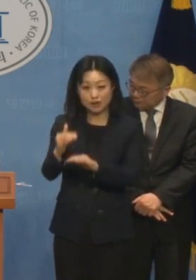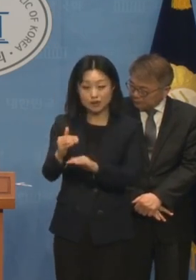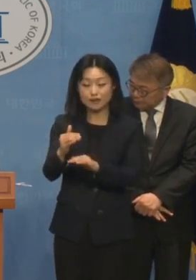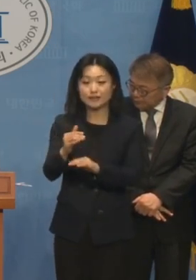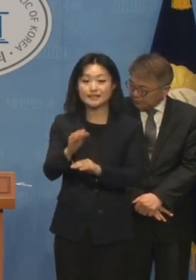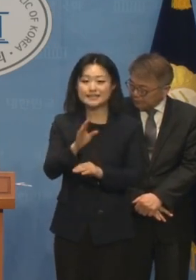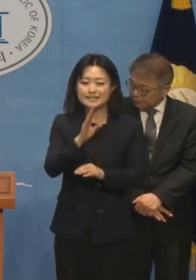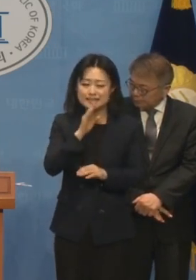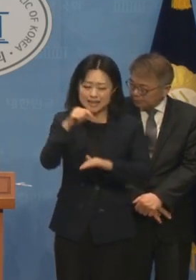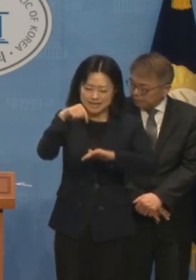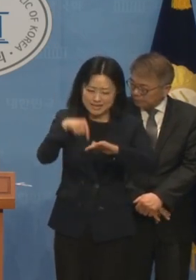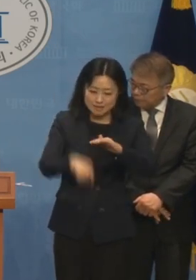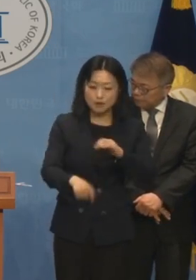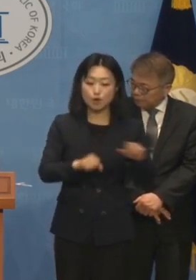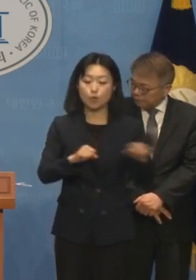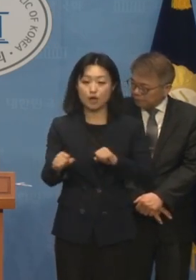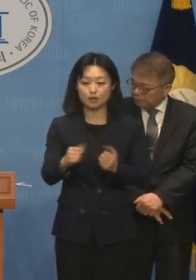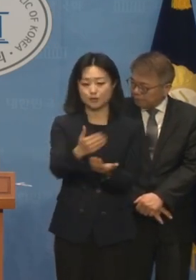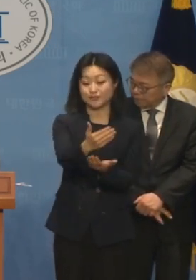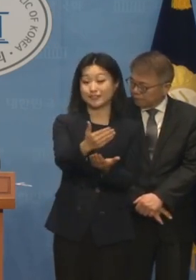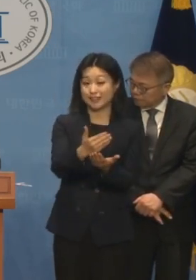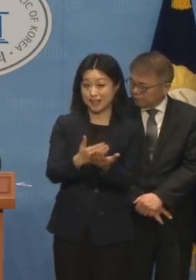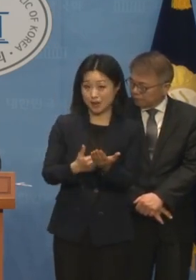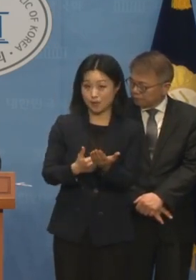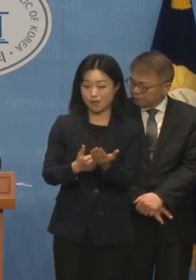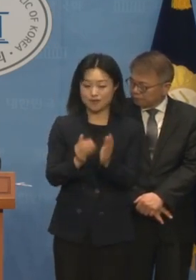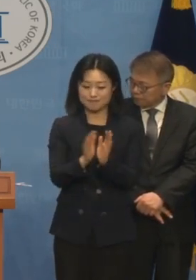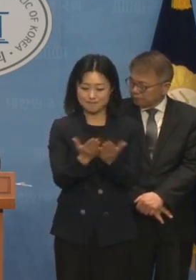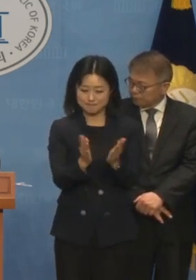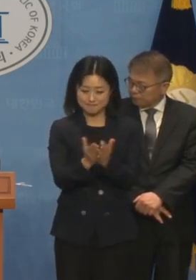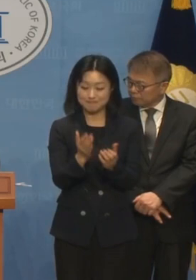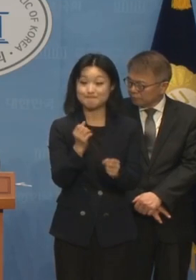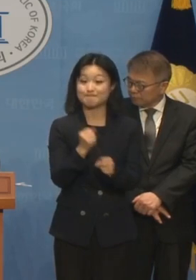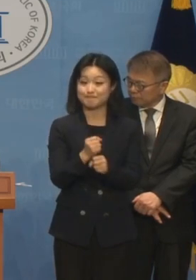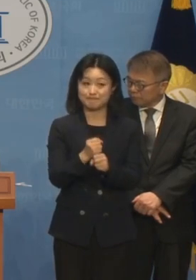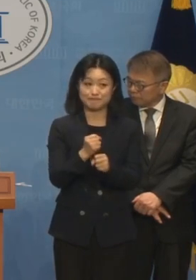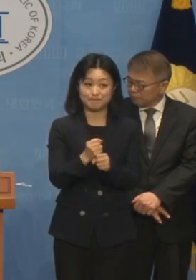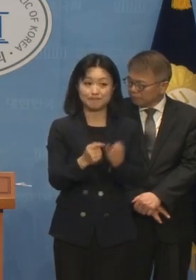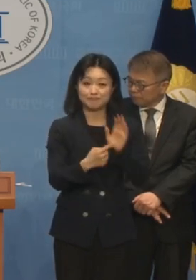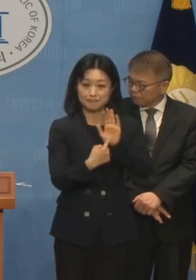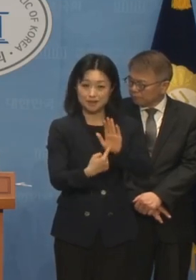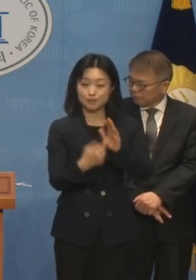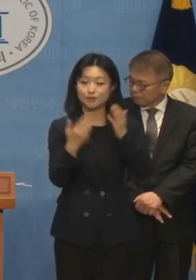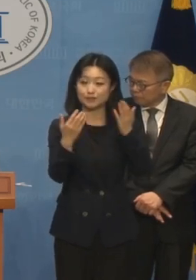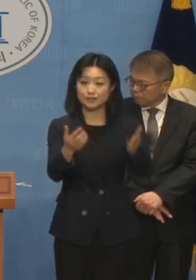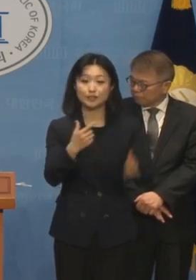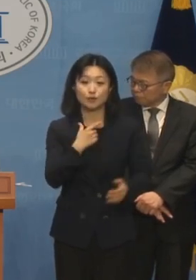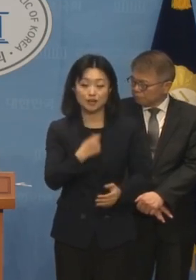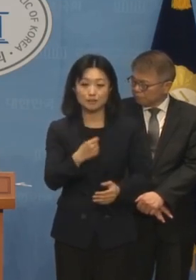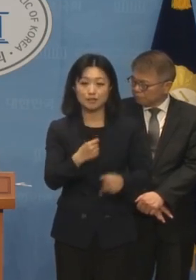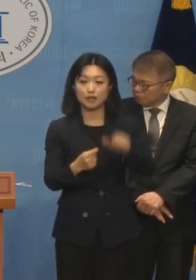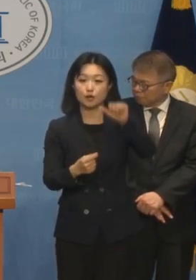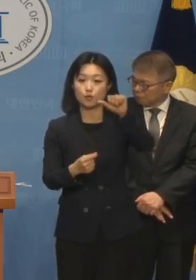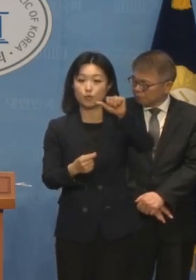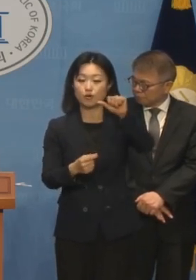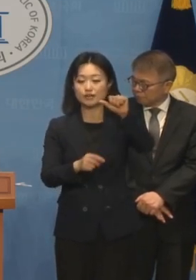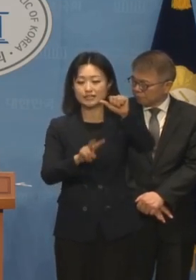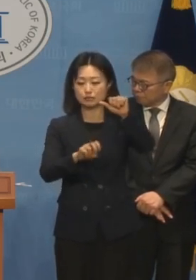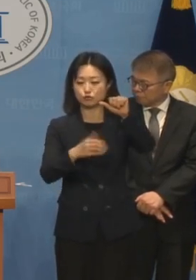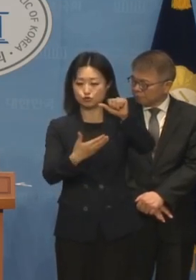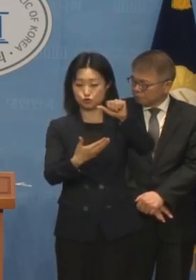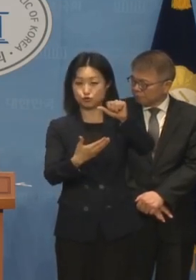가장 심도 있는 활동 기록을 백서로 발표합니다. 5월